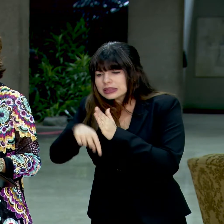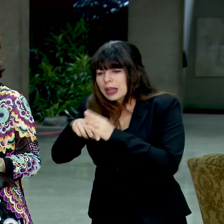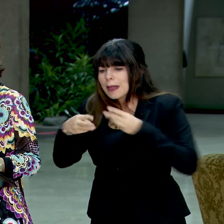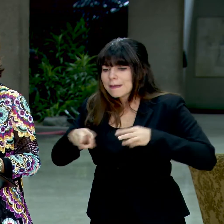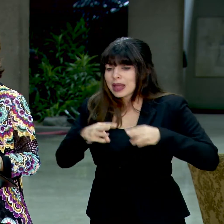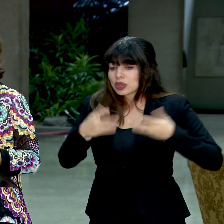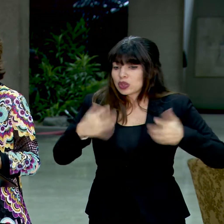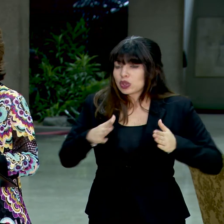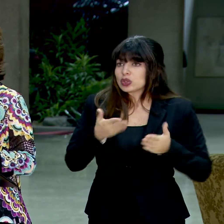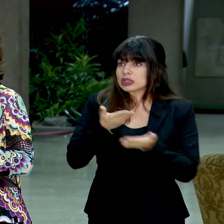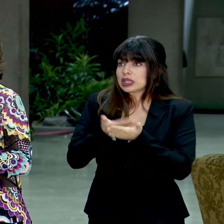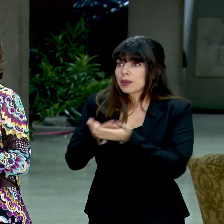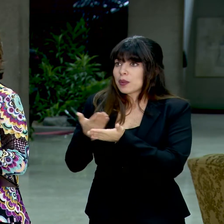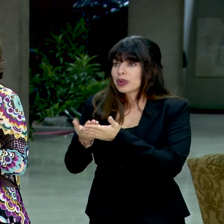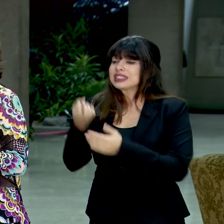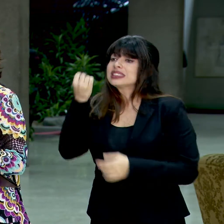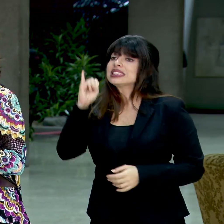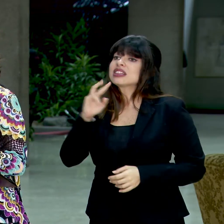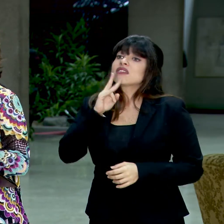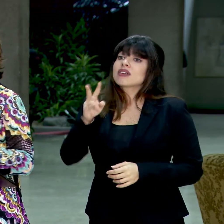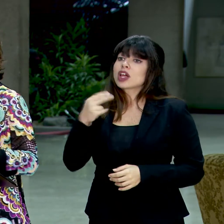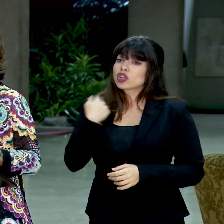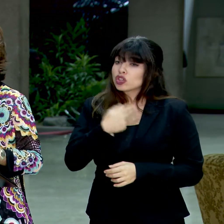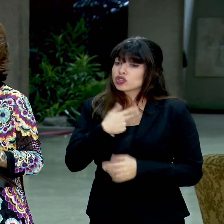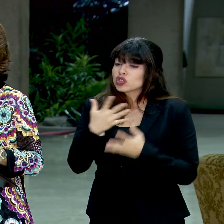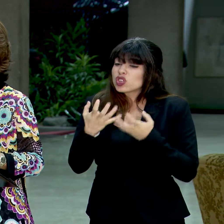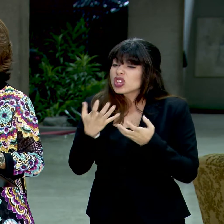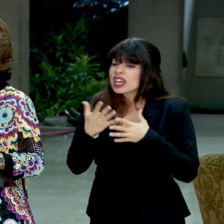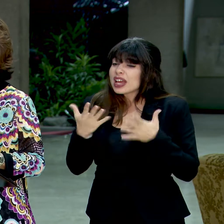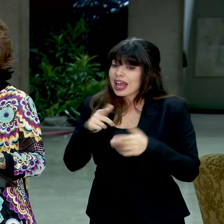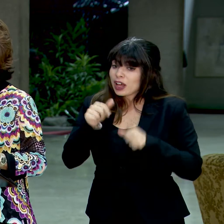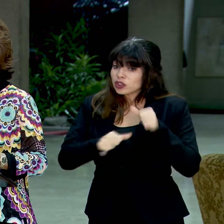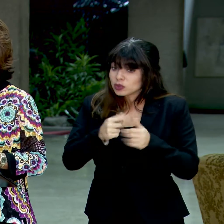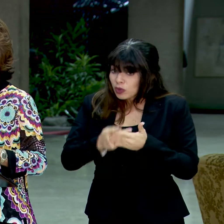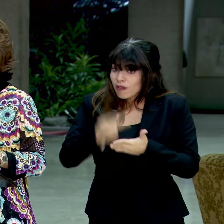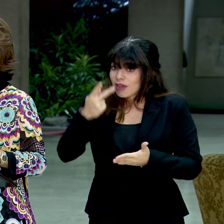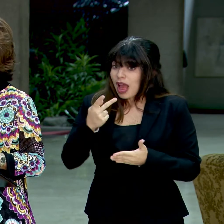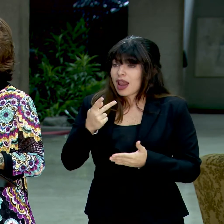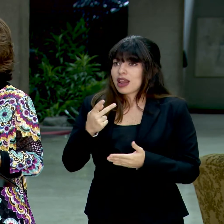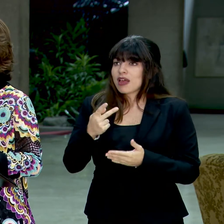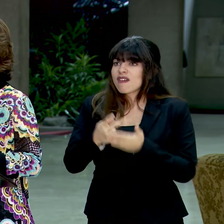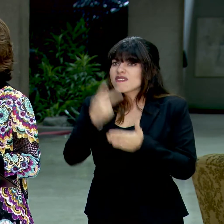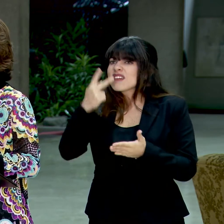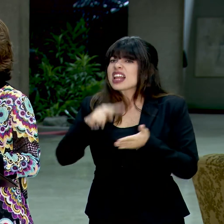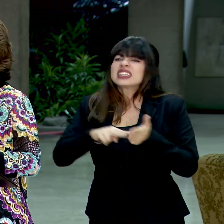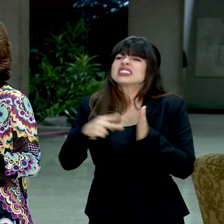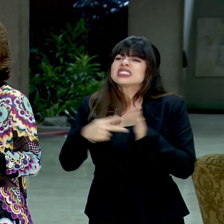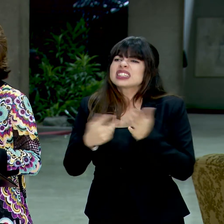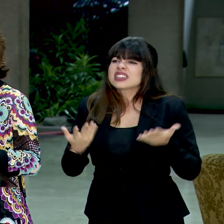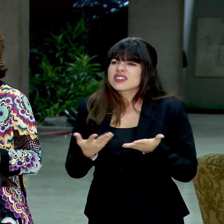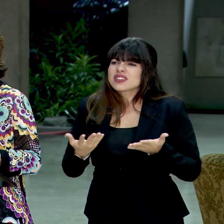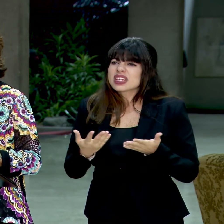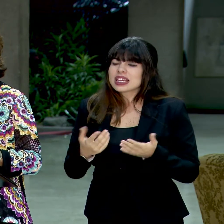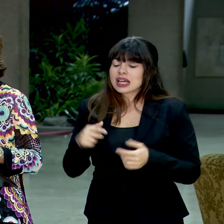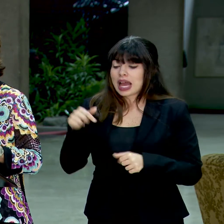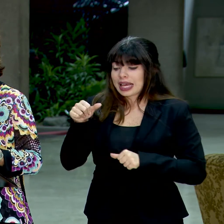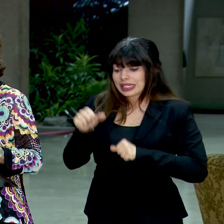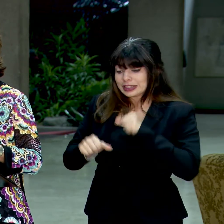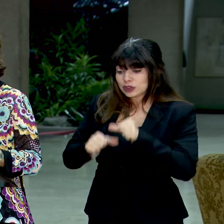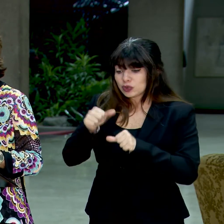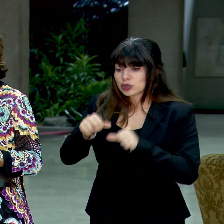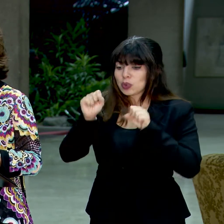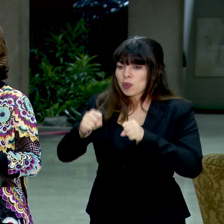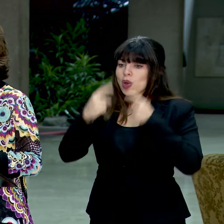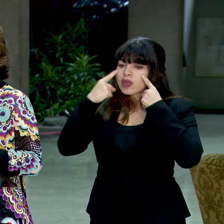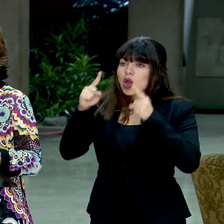que ya se han sugerido, si de verdad lo que queremos es que este esfuerzo valga la pena. Valga la pena quiere decir que estos esfuerzos